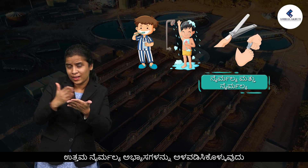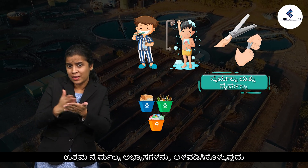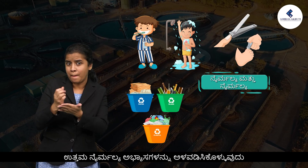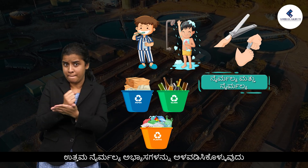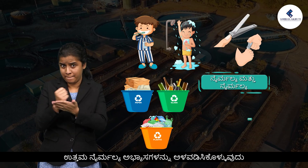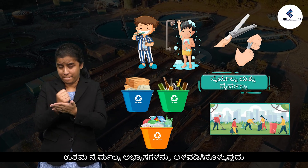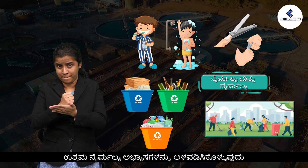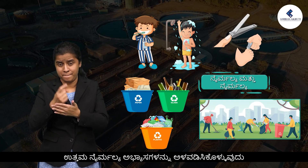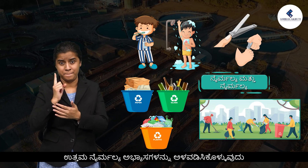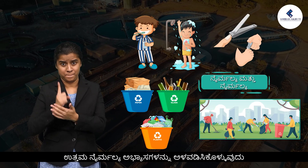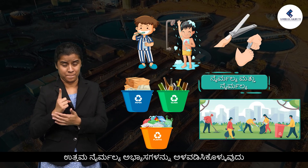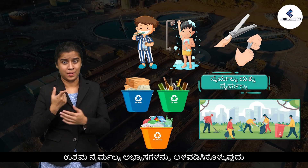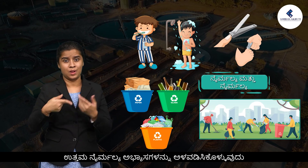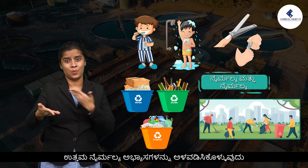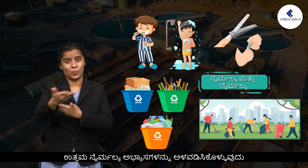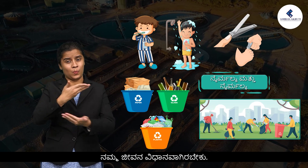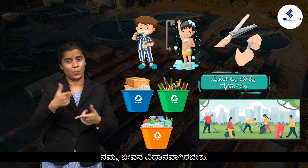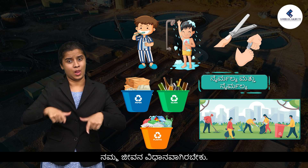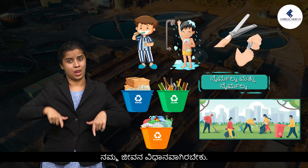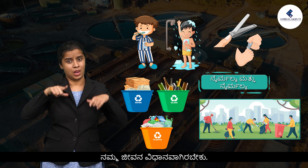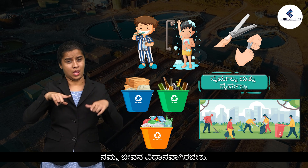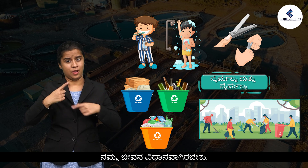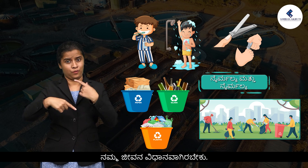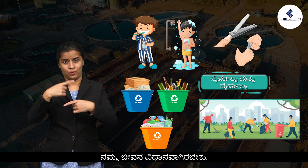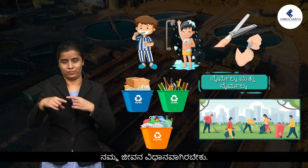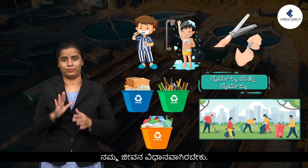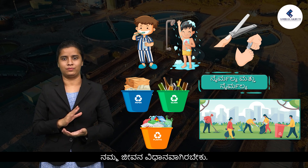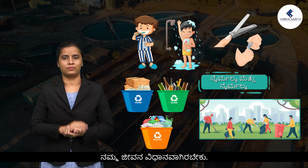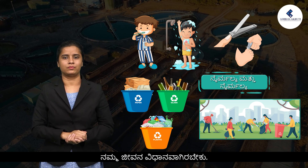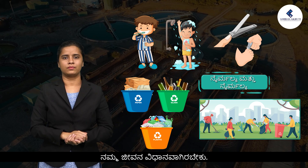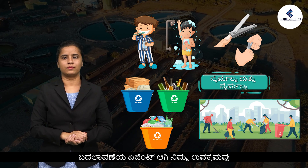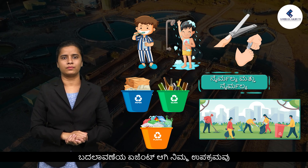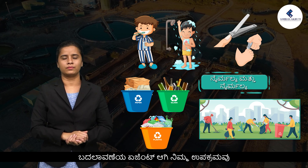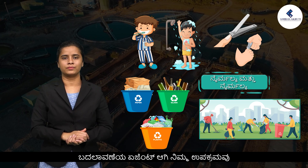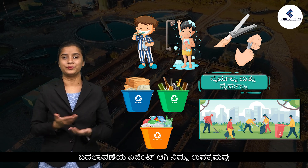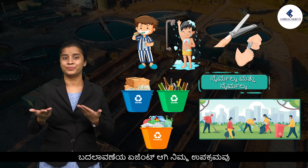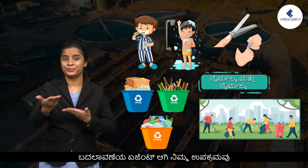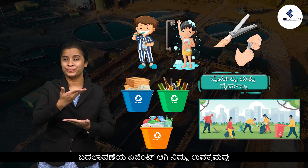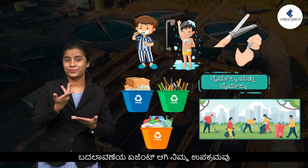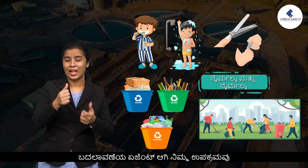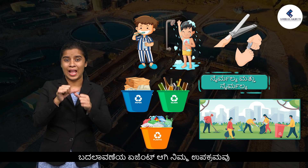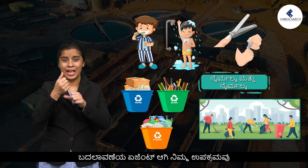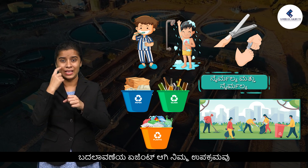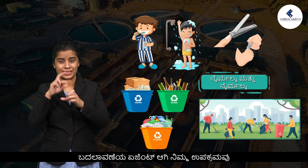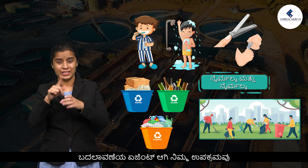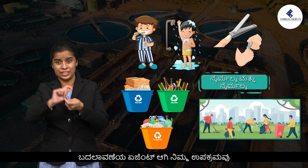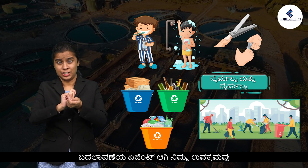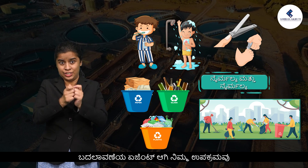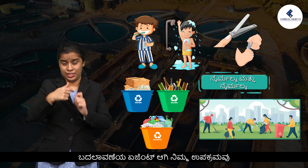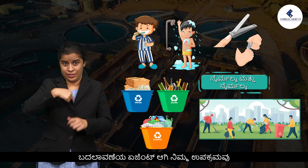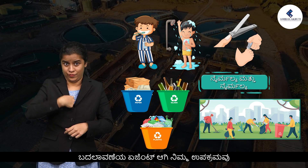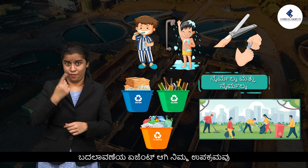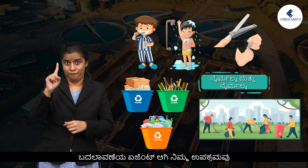ಅಭ್ಯಾಸಗಳನ್ನು ಅಳವಡಿಸಿಕೊಳ್ಳುವುದು ನಮ್ಮ ಜೀವನ ವಿಧಾನವಾಗಿರಬೇಕು. ಬದಲಾವಣೆಯು ಏಜೆಂಟ್